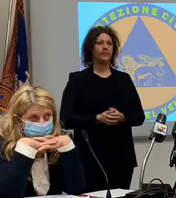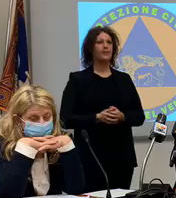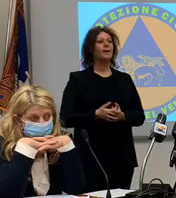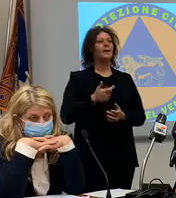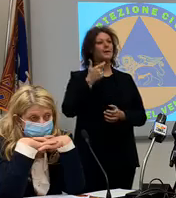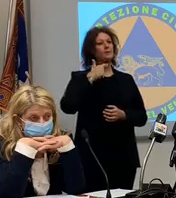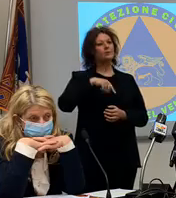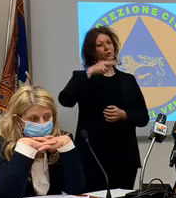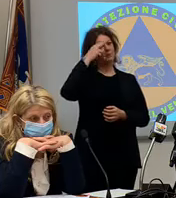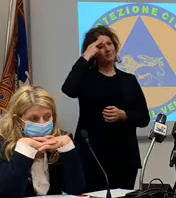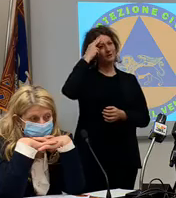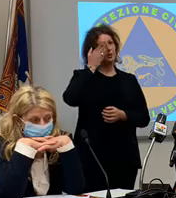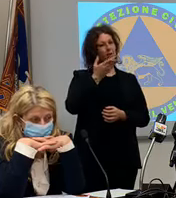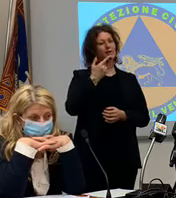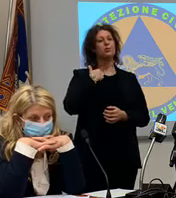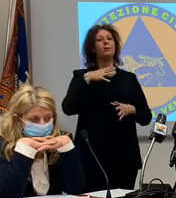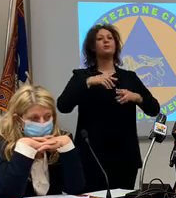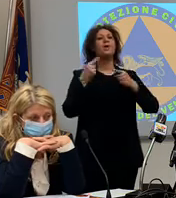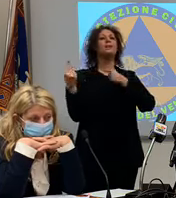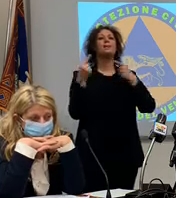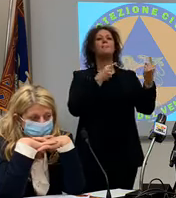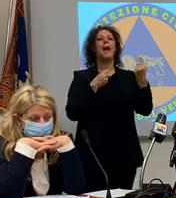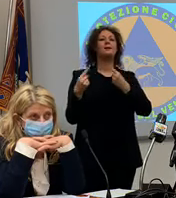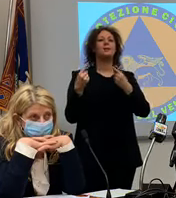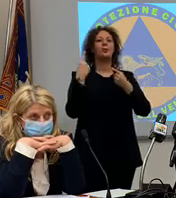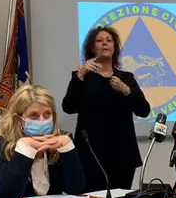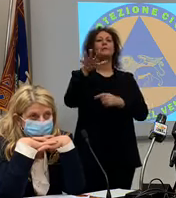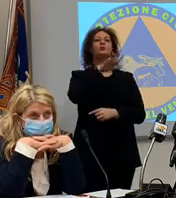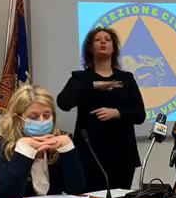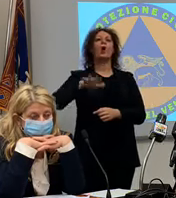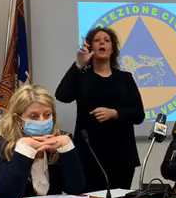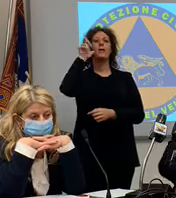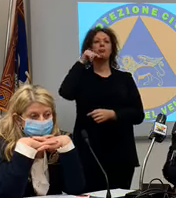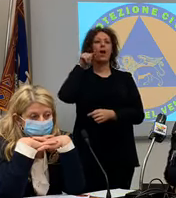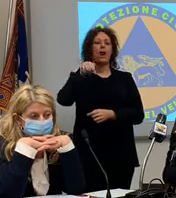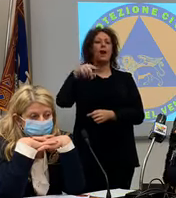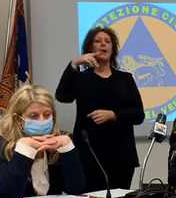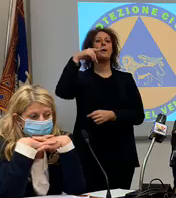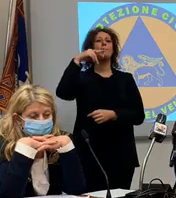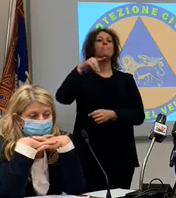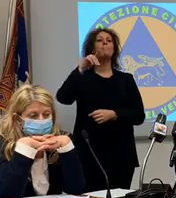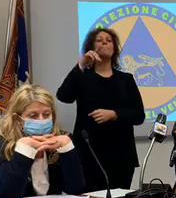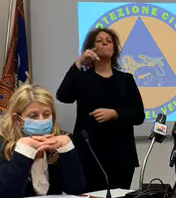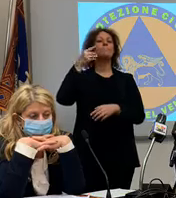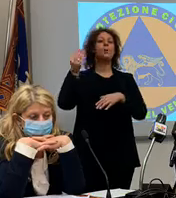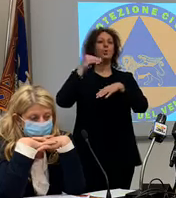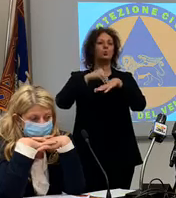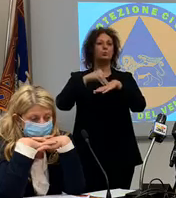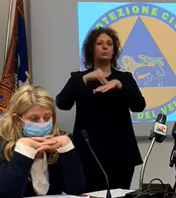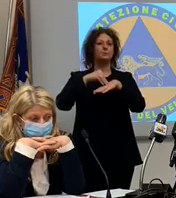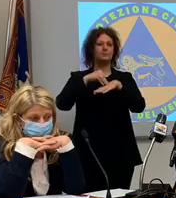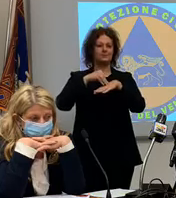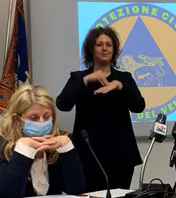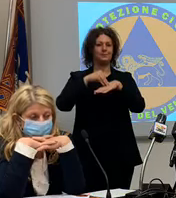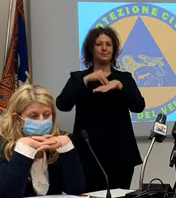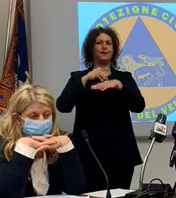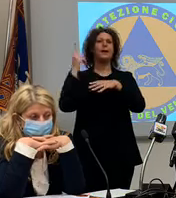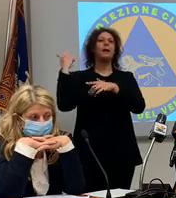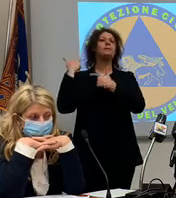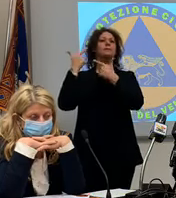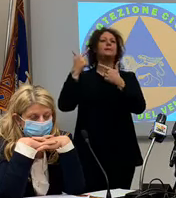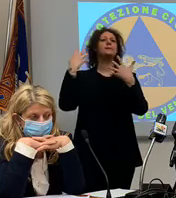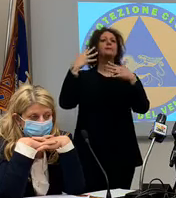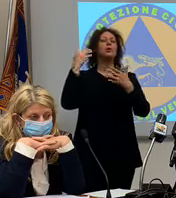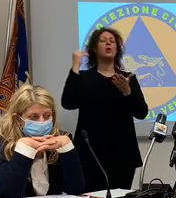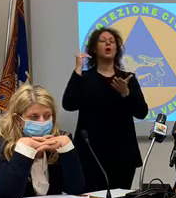gialla Plus ne venne fuori Lì il dibattito no che poi ristoro Sì ci hanno dato 19 milioni di euro ma non ne facciamo nulla con 19 milioni di euro